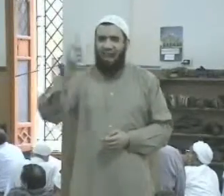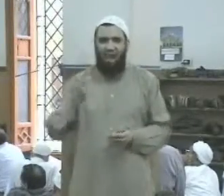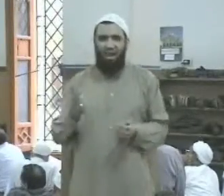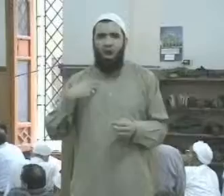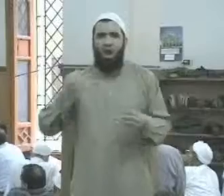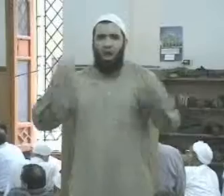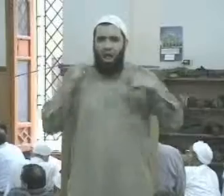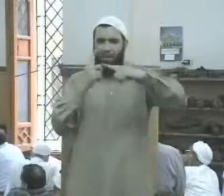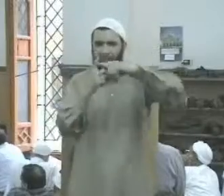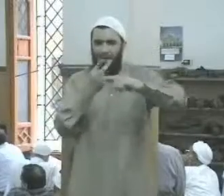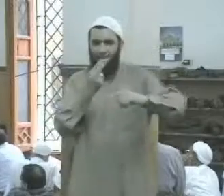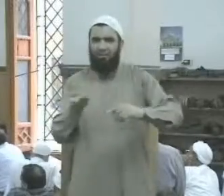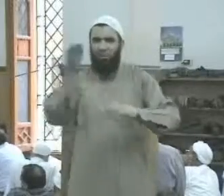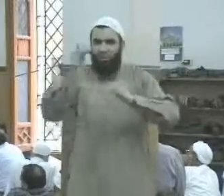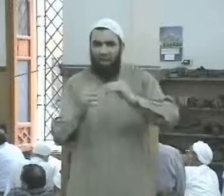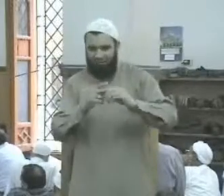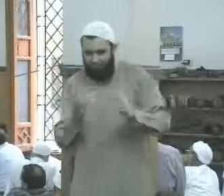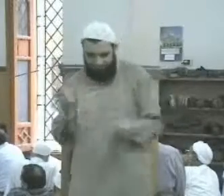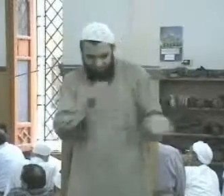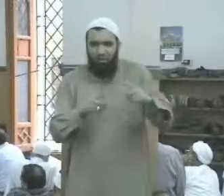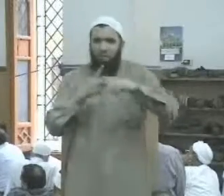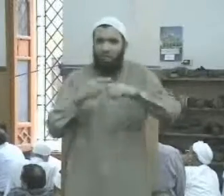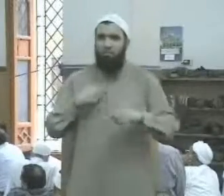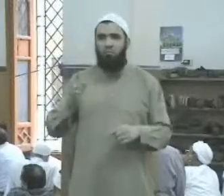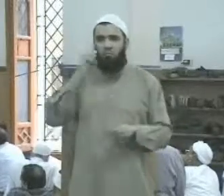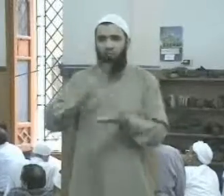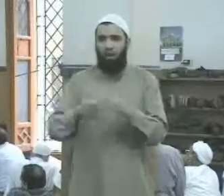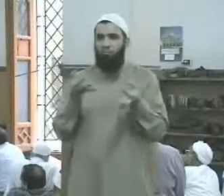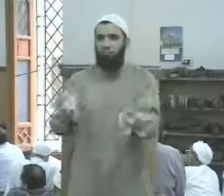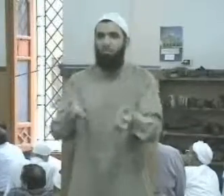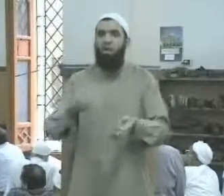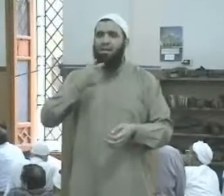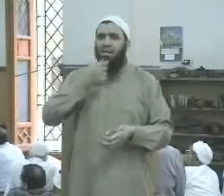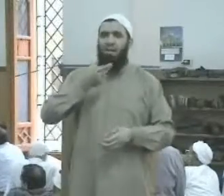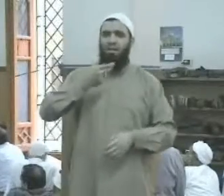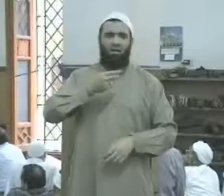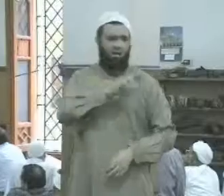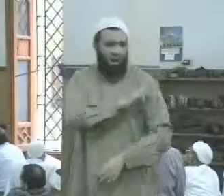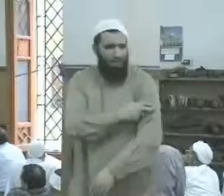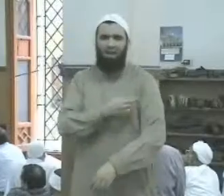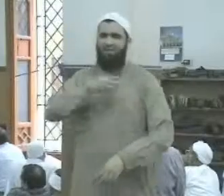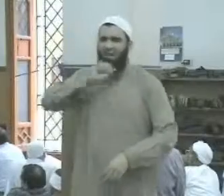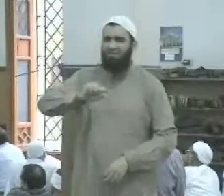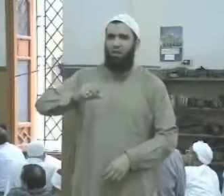والرياضيات وما اخترع لها شيئا، واللغات وما ترجم إلى قوتنا